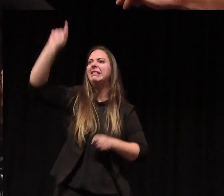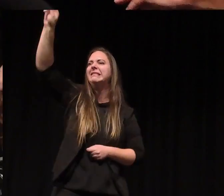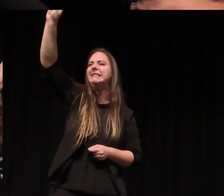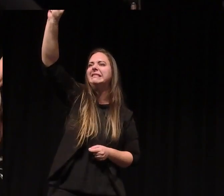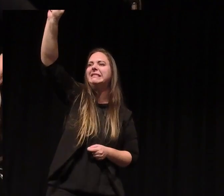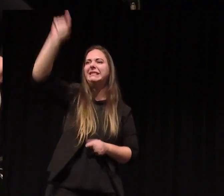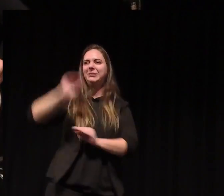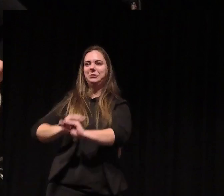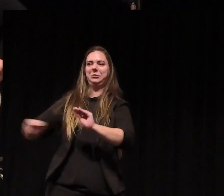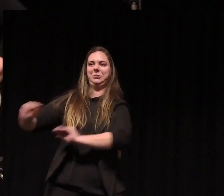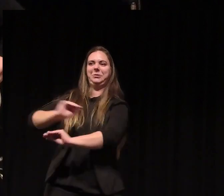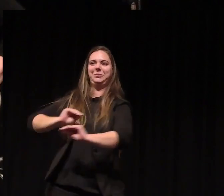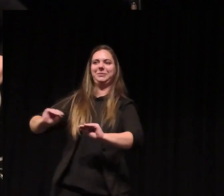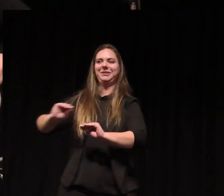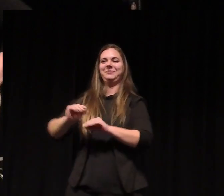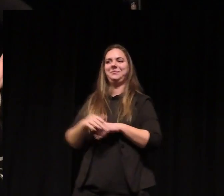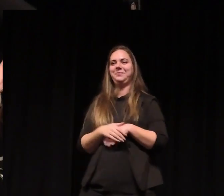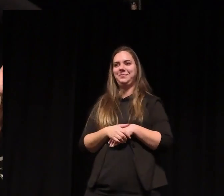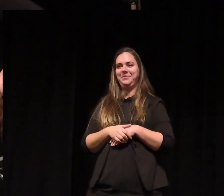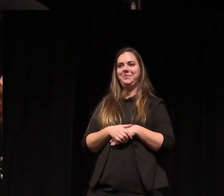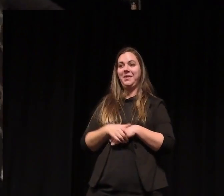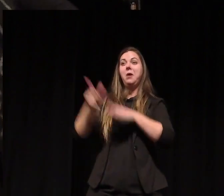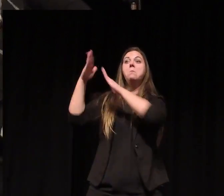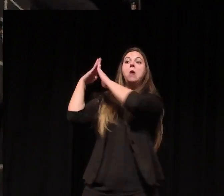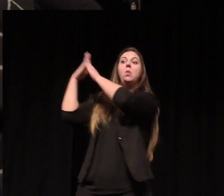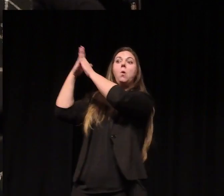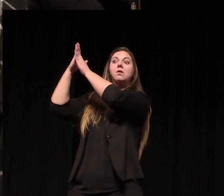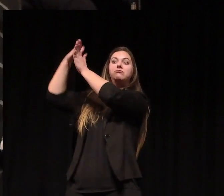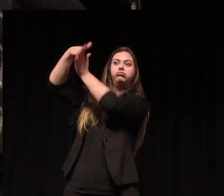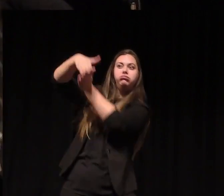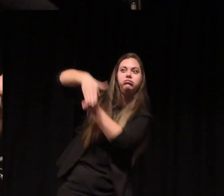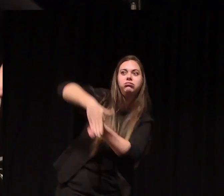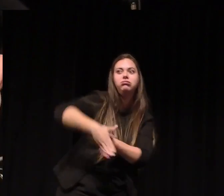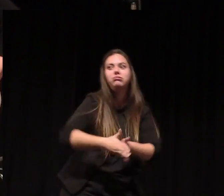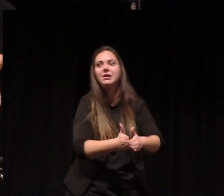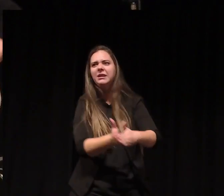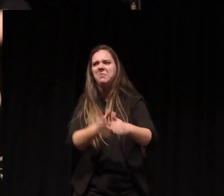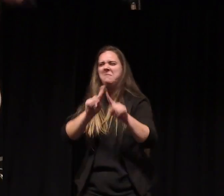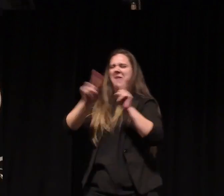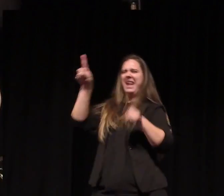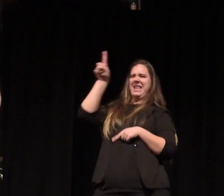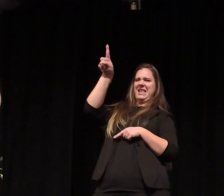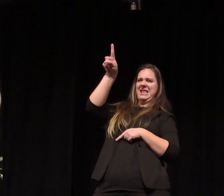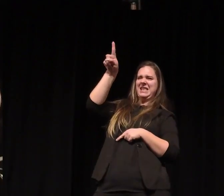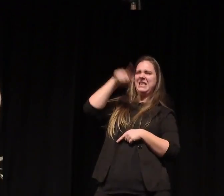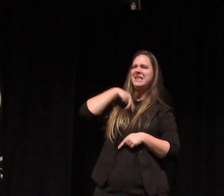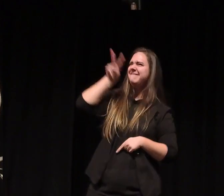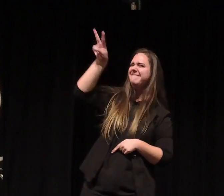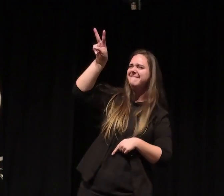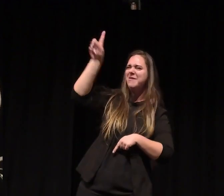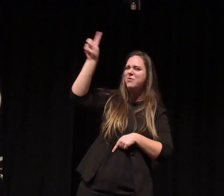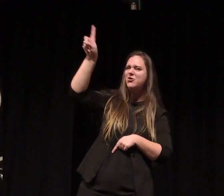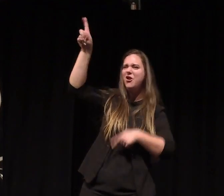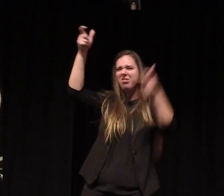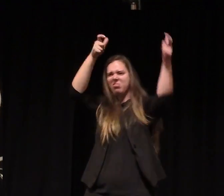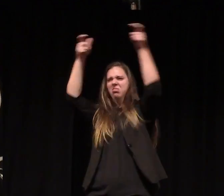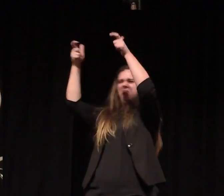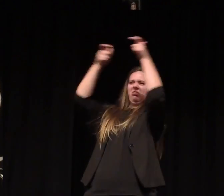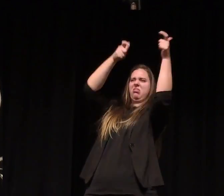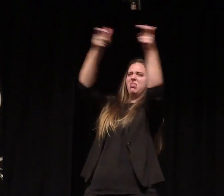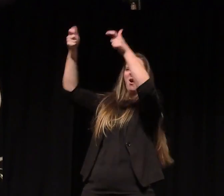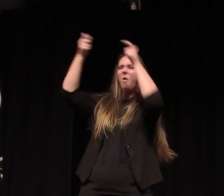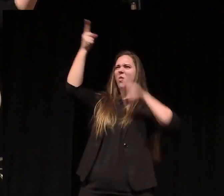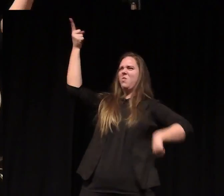Il est descendu les rapides avec son bateau, sauf que c'est dans les airs cette fois-ci. Pendant que la baignoire